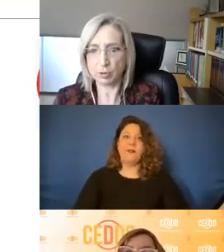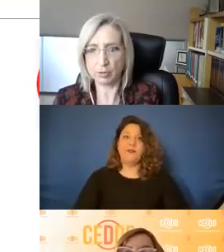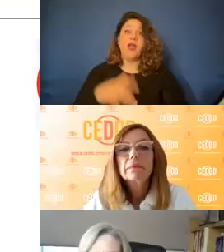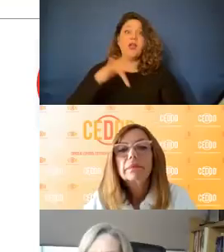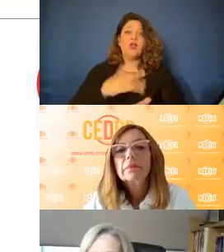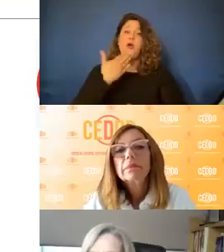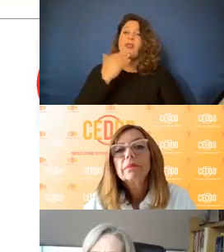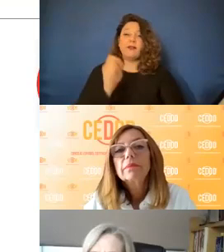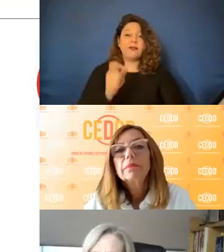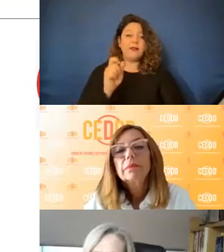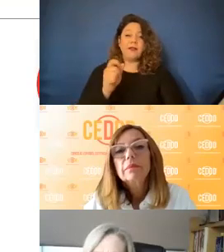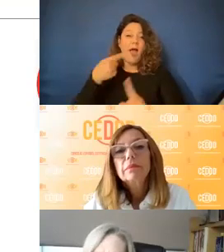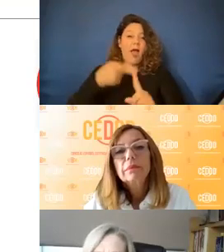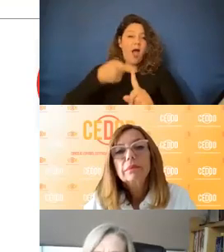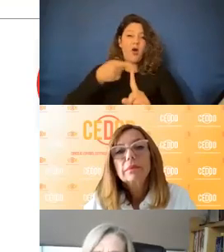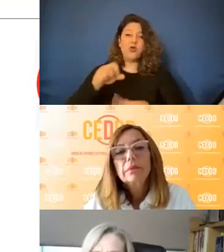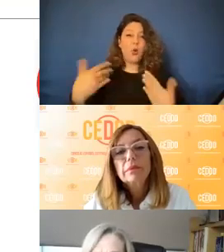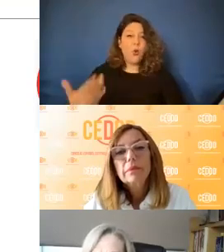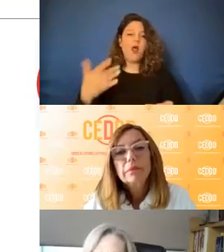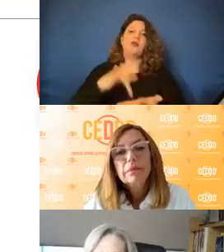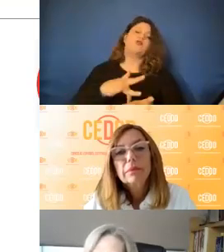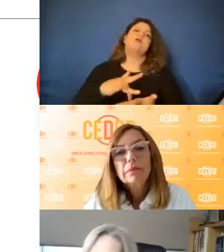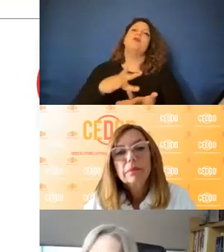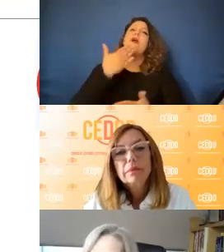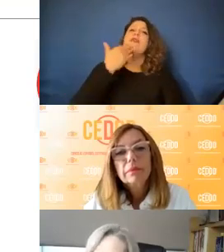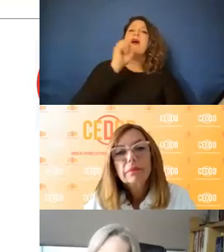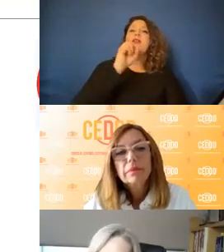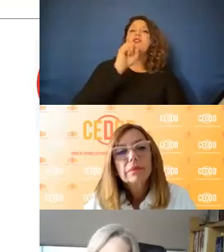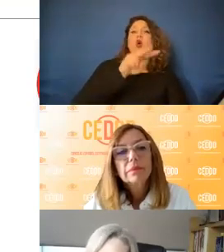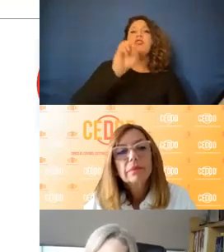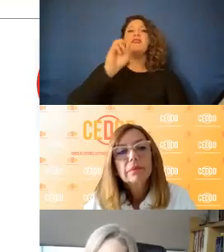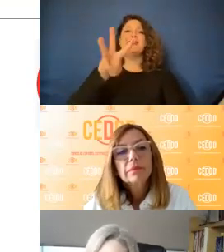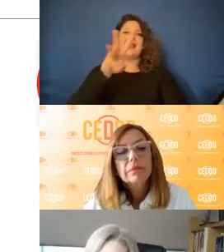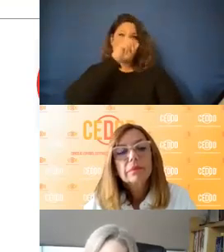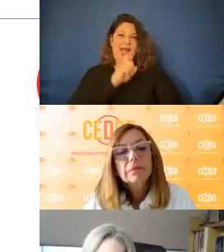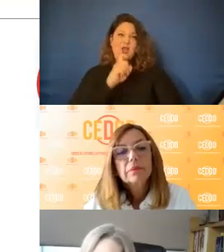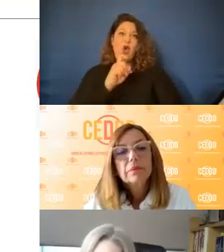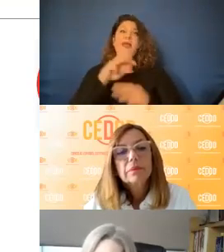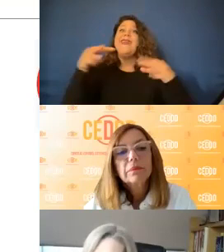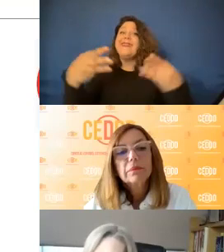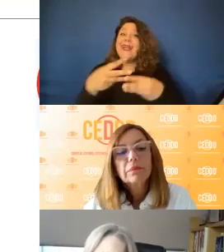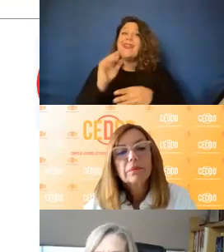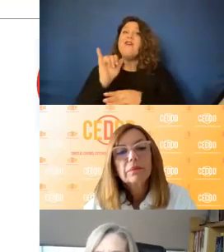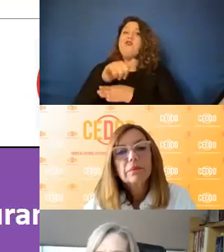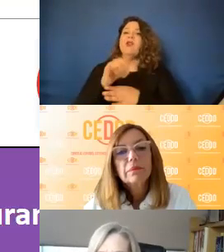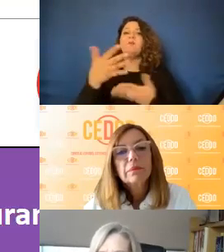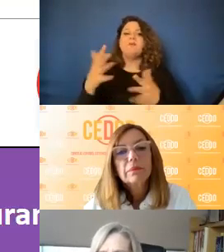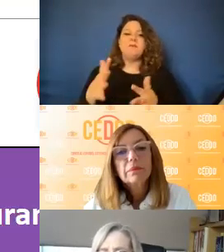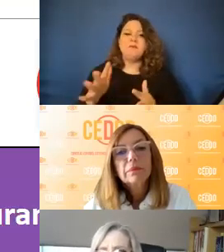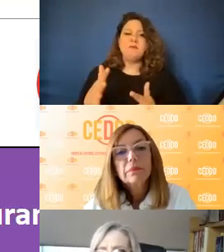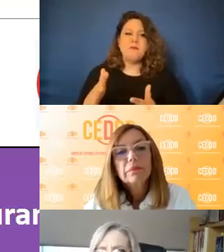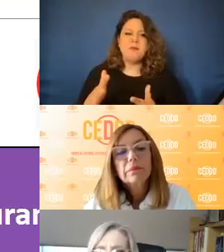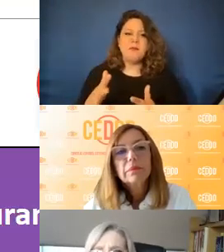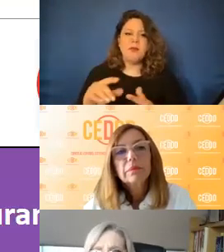el acoso es entre los 12 y los 13 años y el ciberbullying a una media de los 13 años y medio aproximadamente. Si